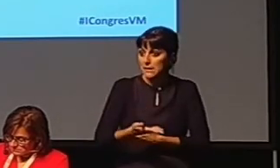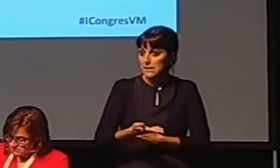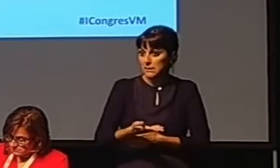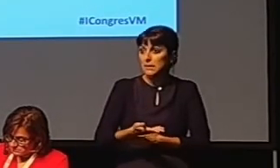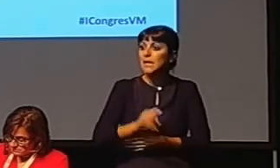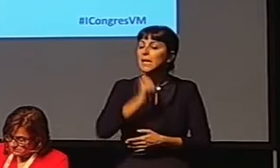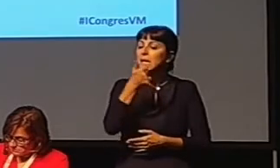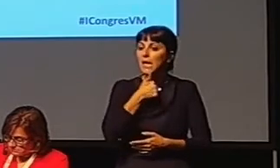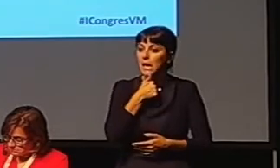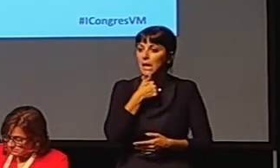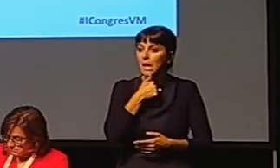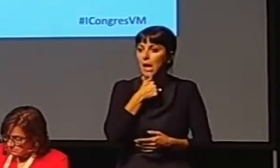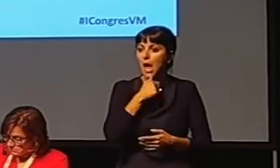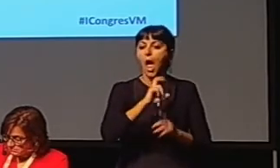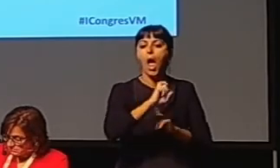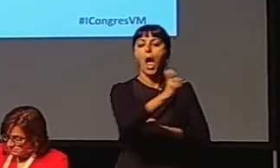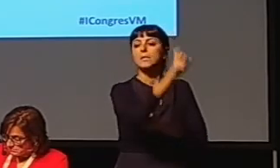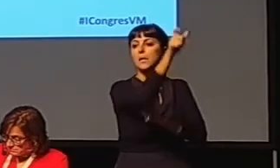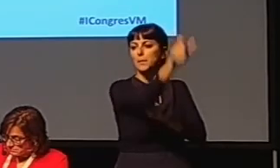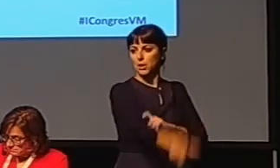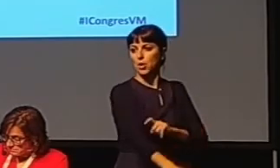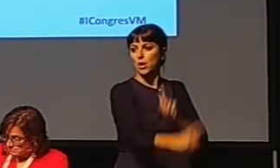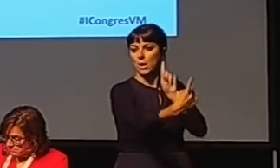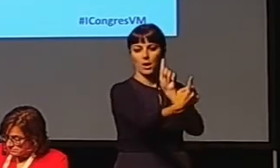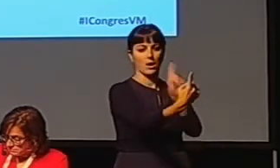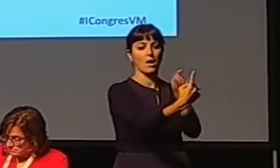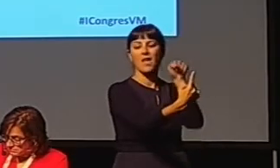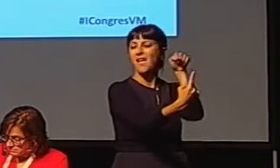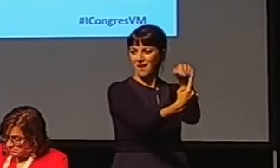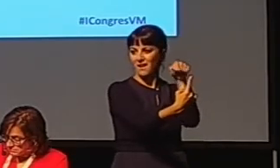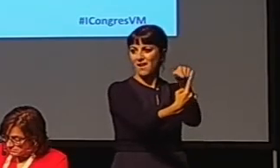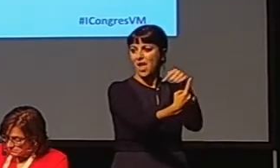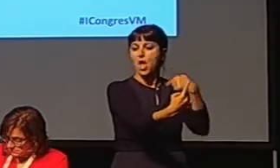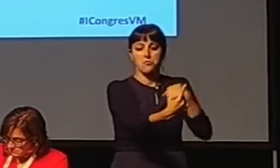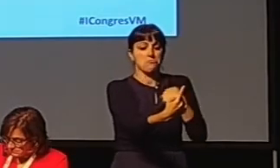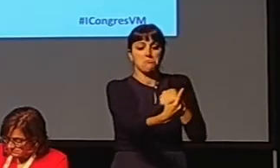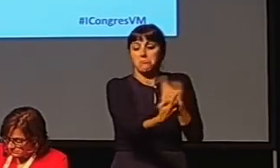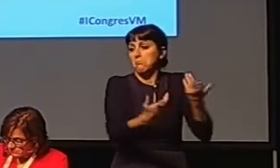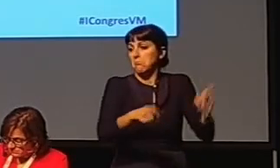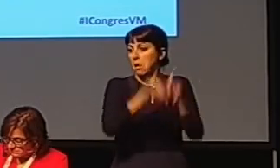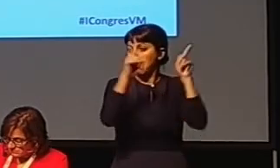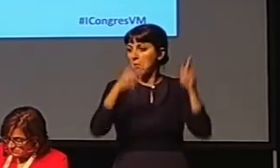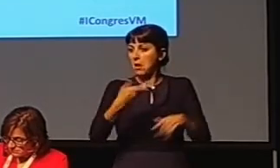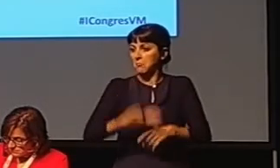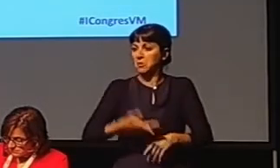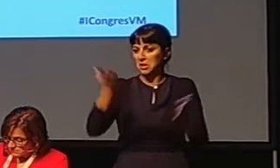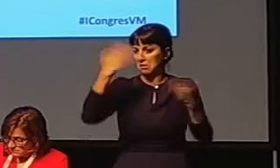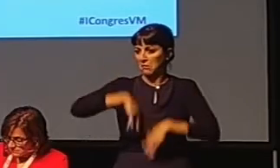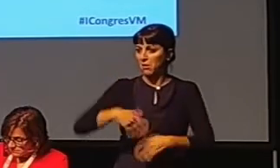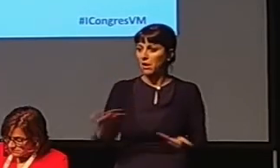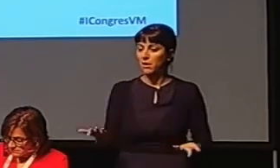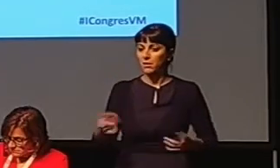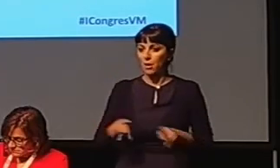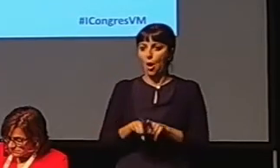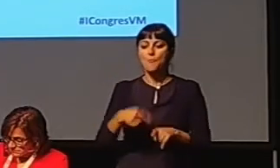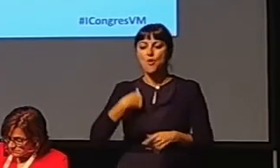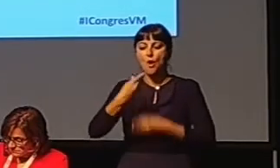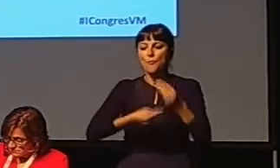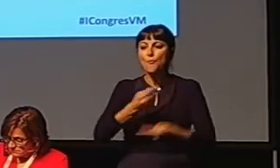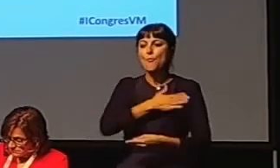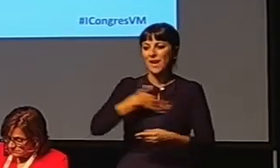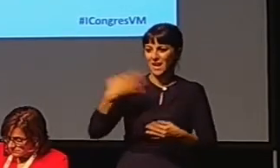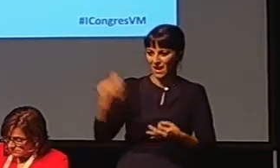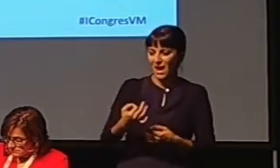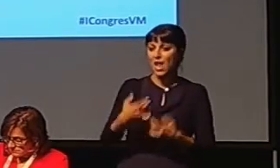l'altre. No en tu, ni en el procés que jo vull fer, que és el que necessito. No? O sigui, la lògica té a veure precisament amb com es